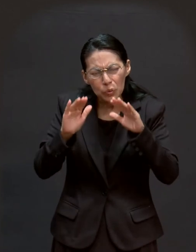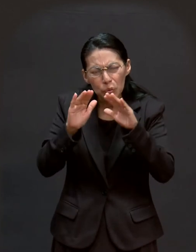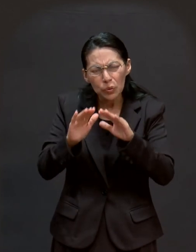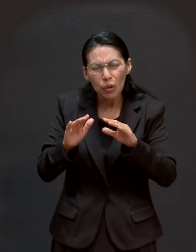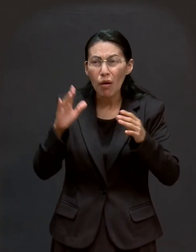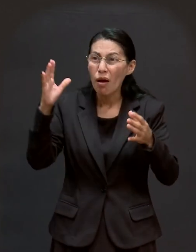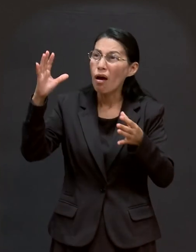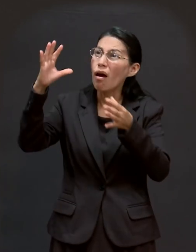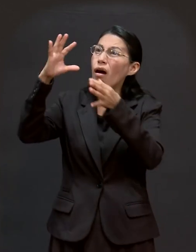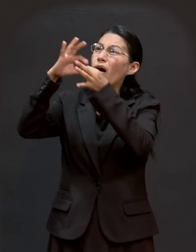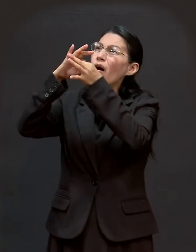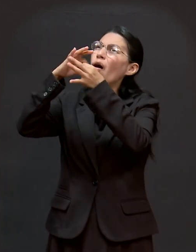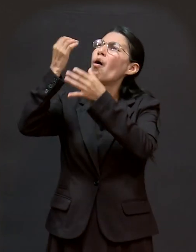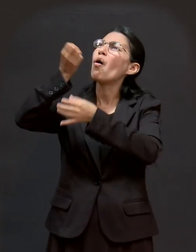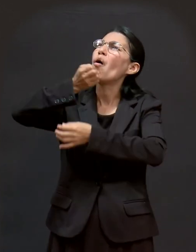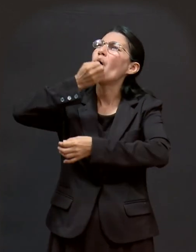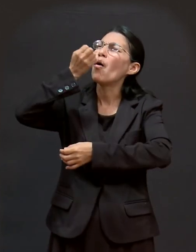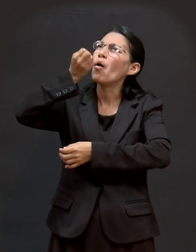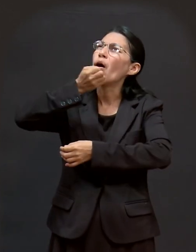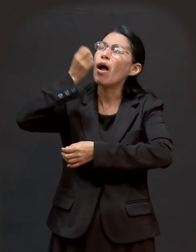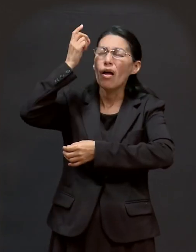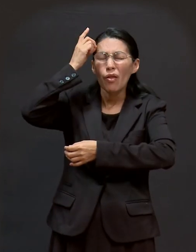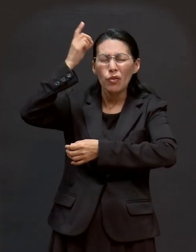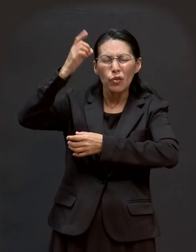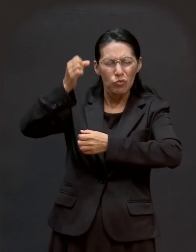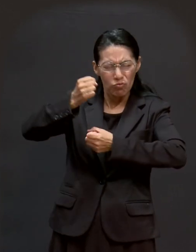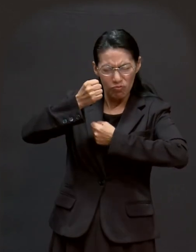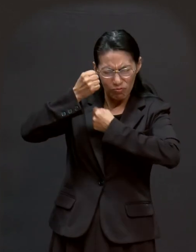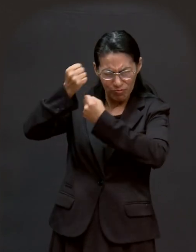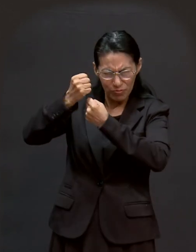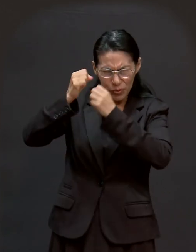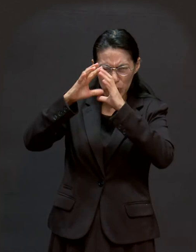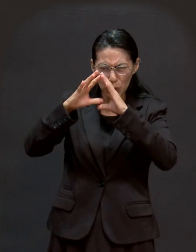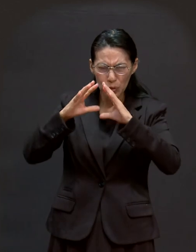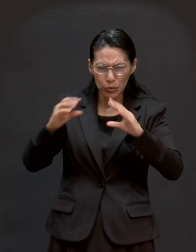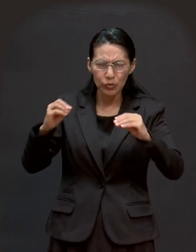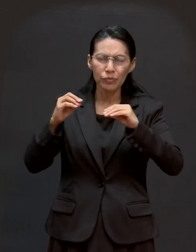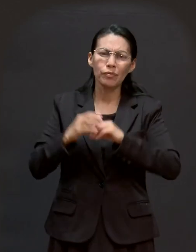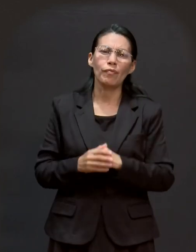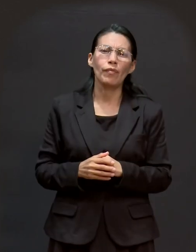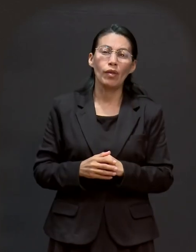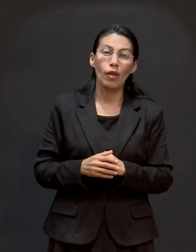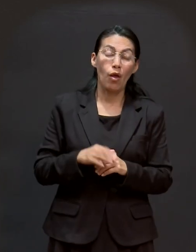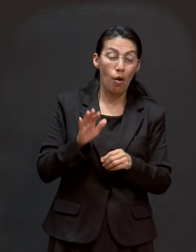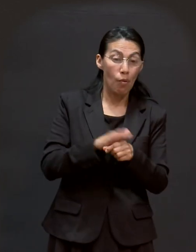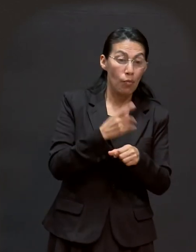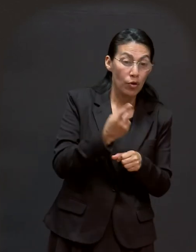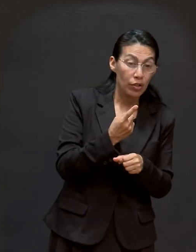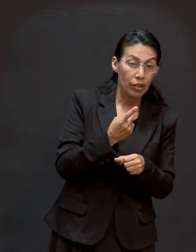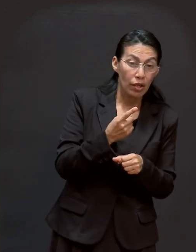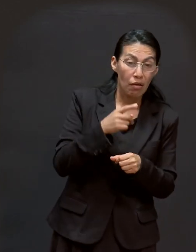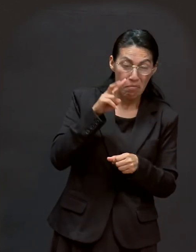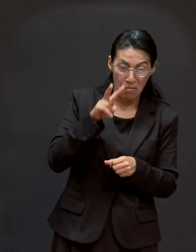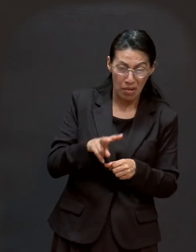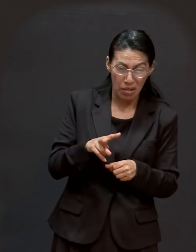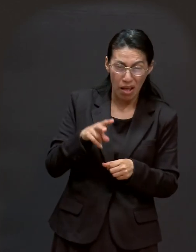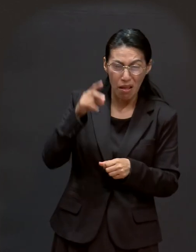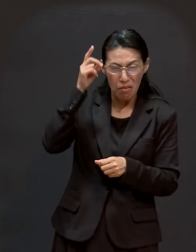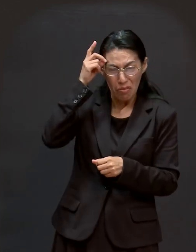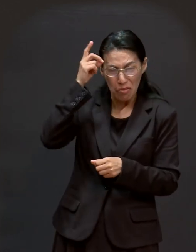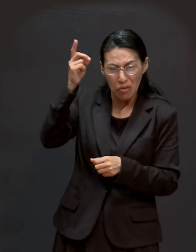conectarlos con la fuente del poder con la fuente de la sanidad con la realidad de que no